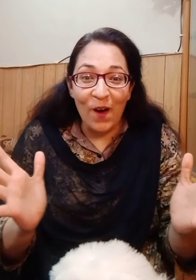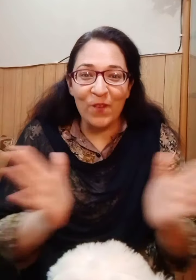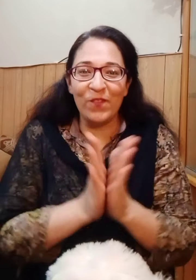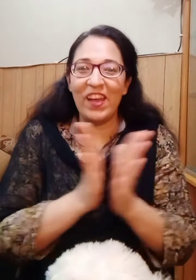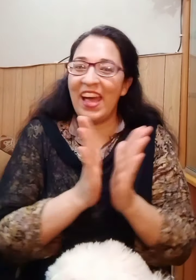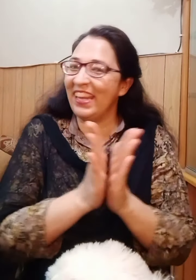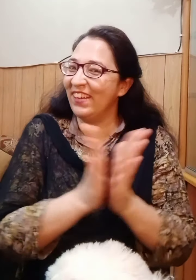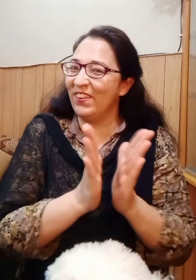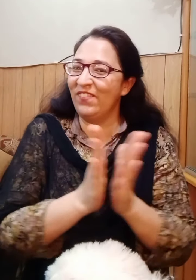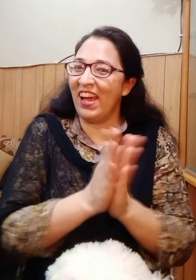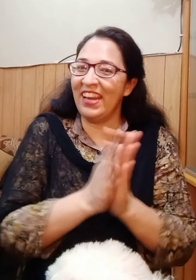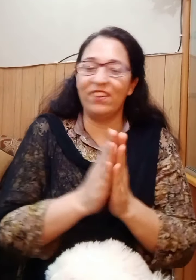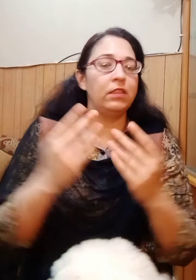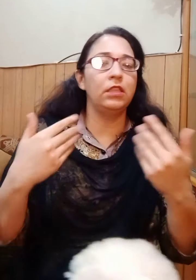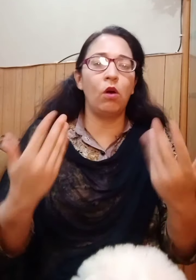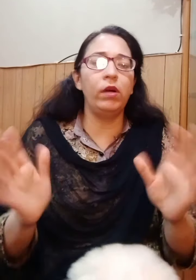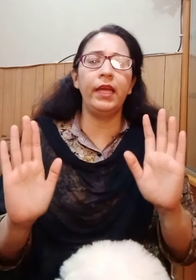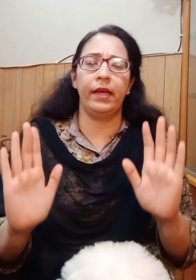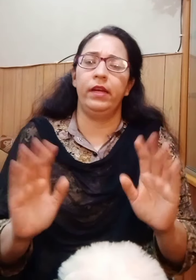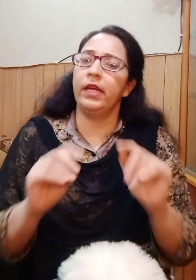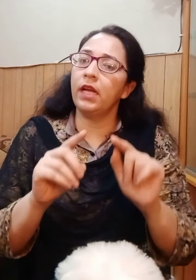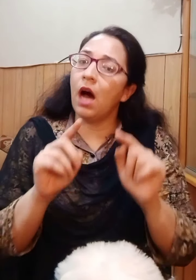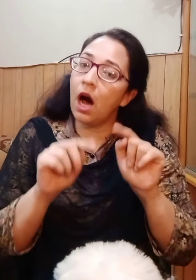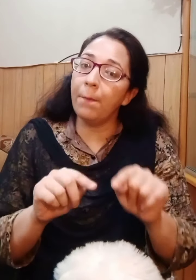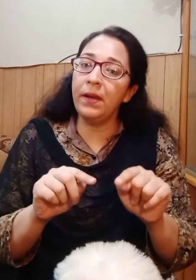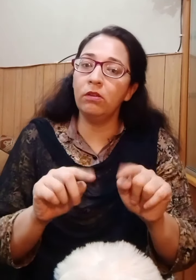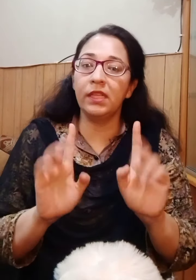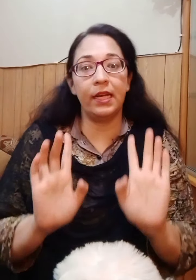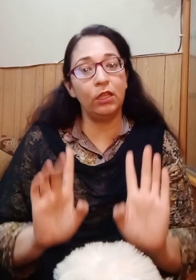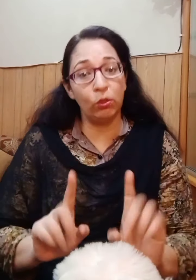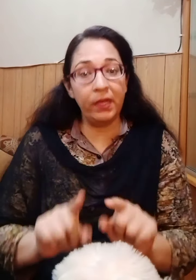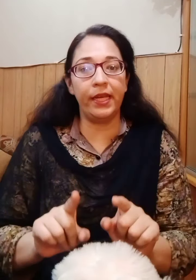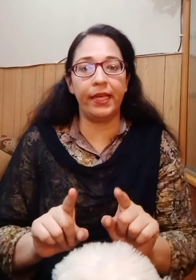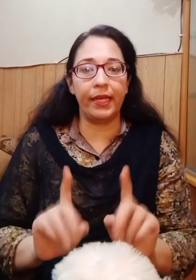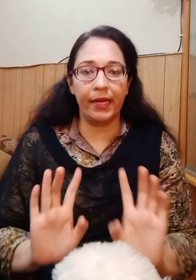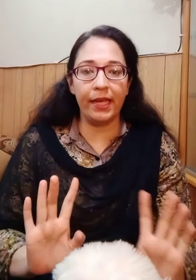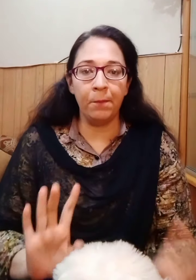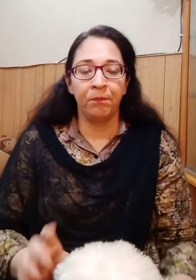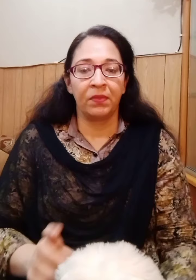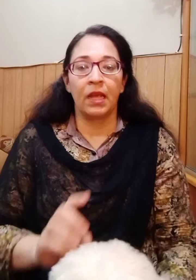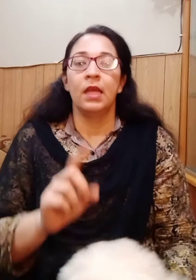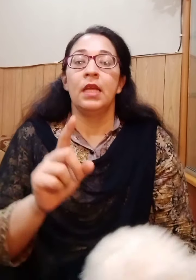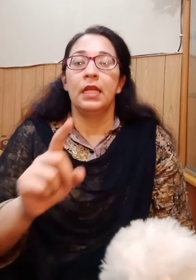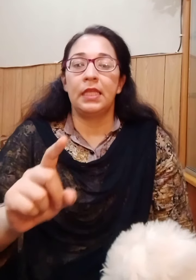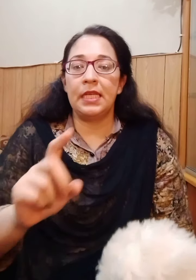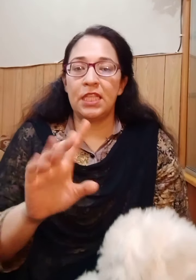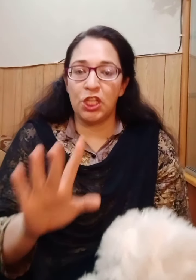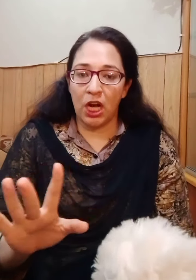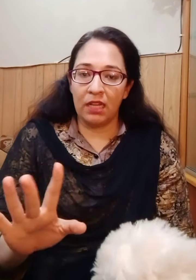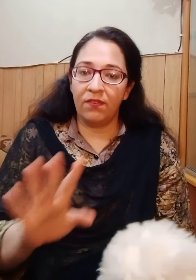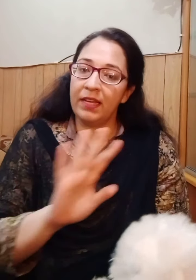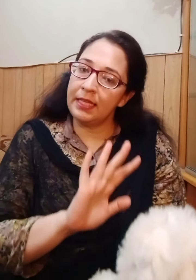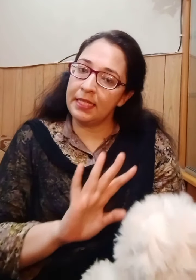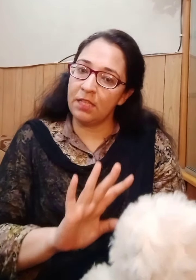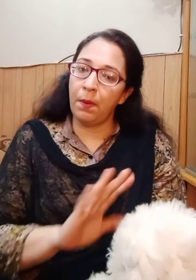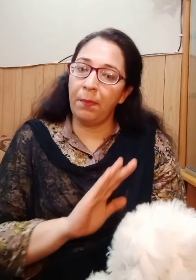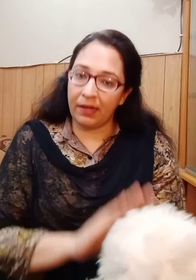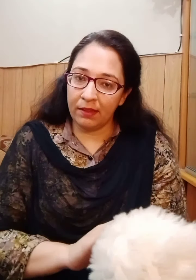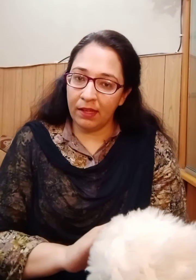वेरी गुड वेरी गुड साइंटिफिक आधुनिक तीन से चार दशक की प्रैक्टिस